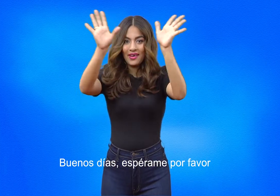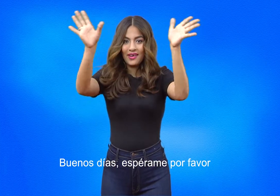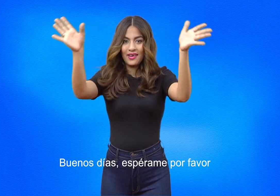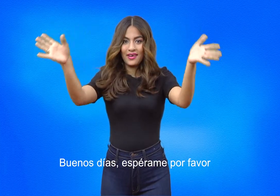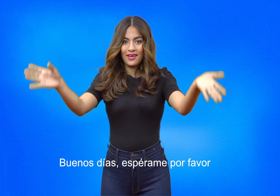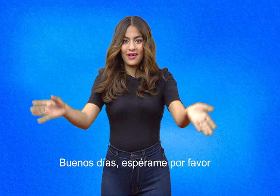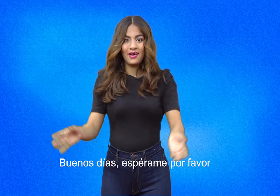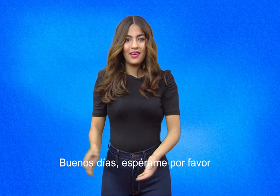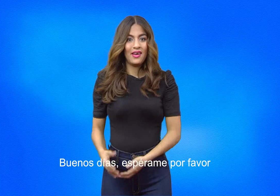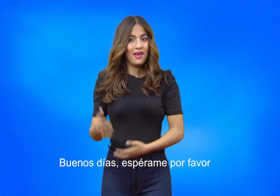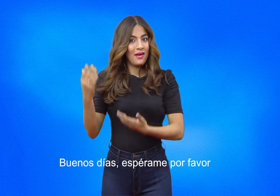Buenos días.